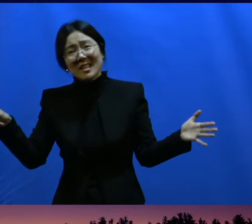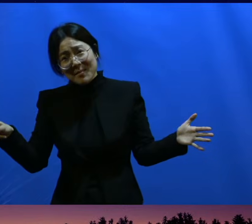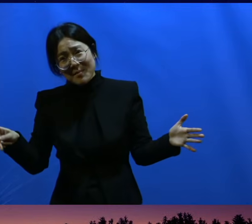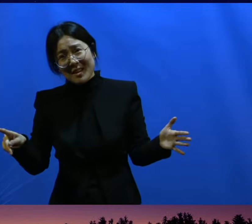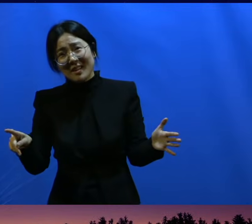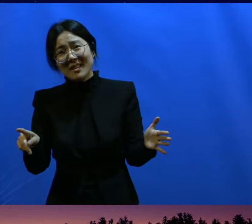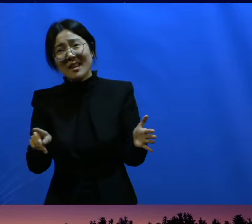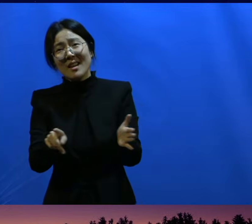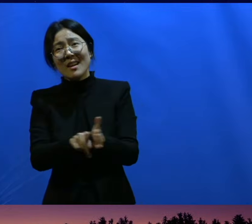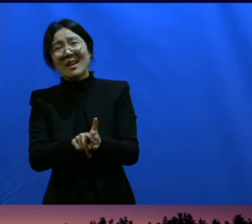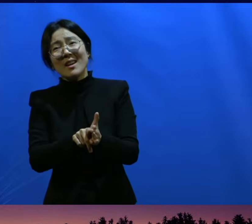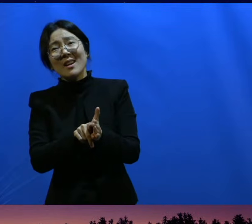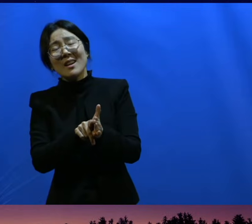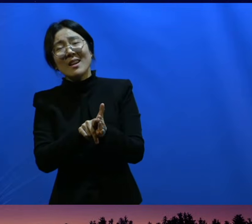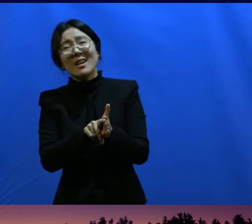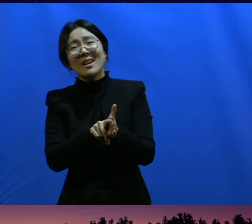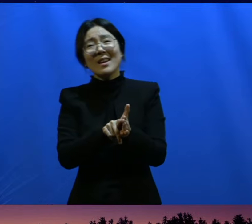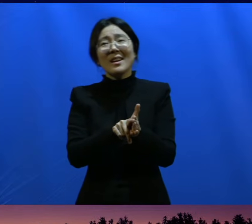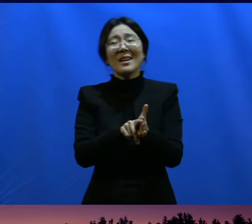나는 믿네.